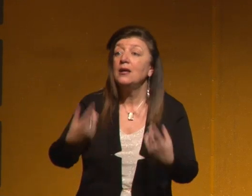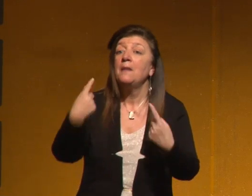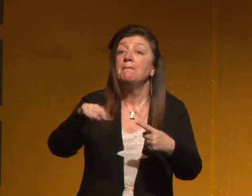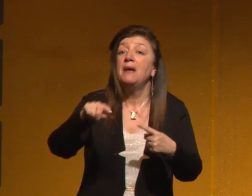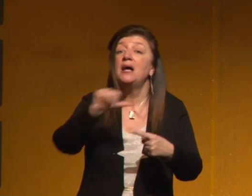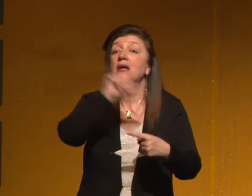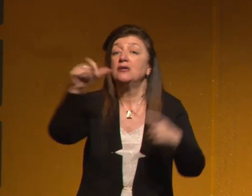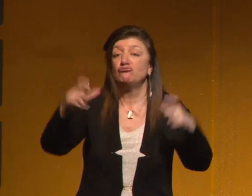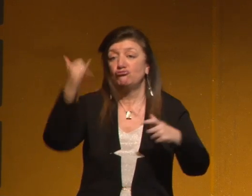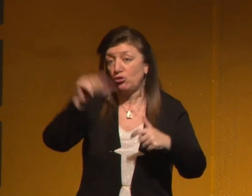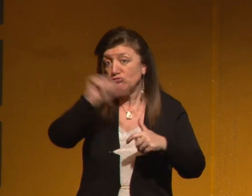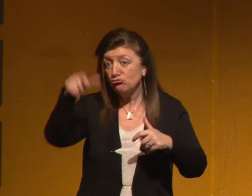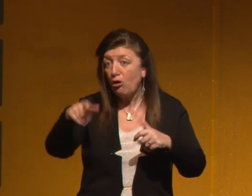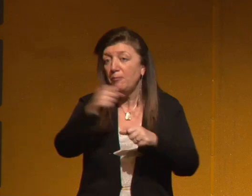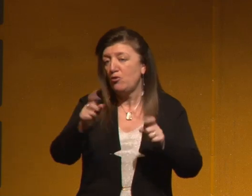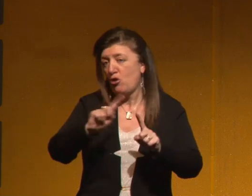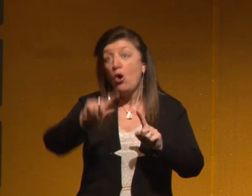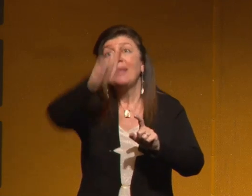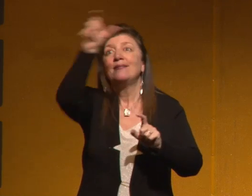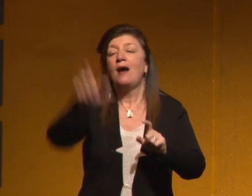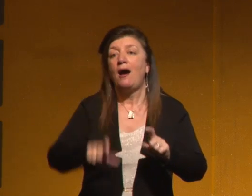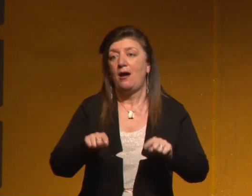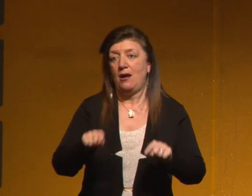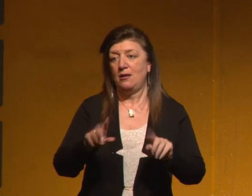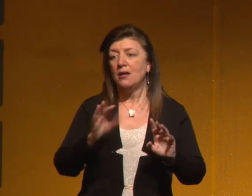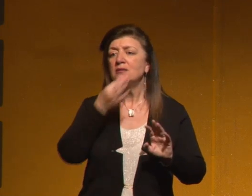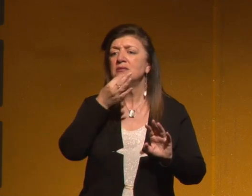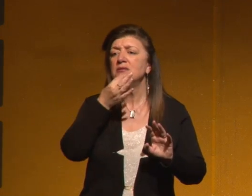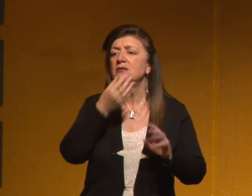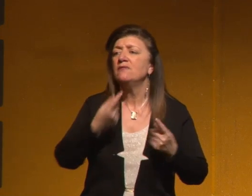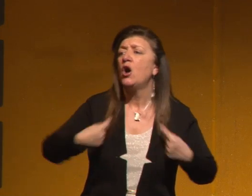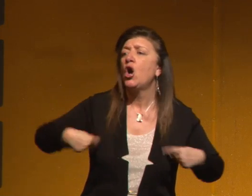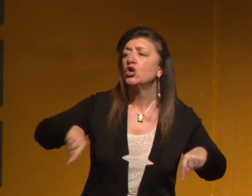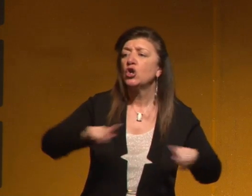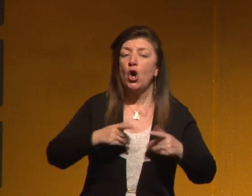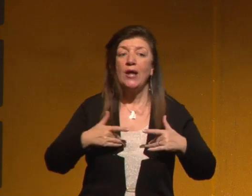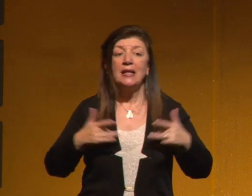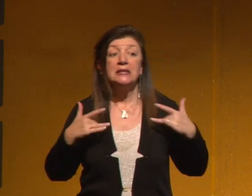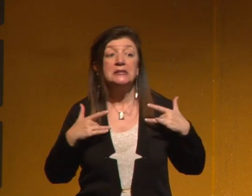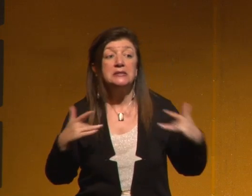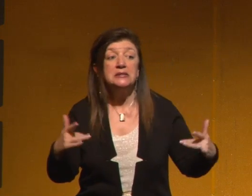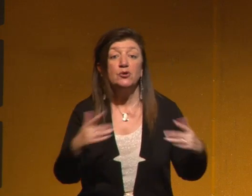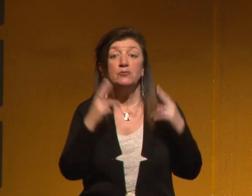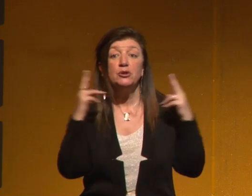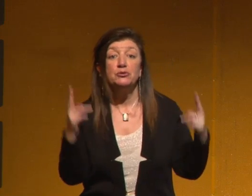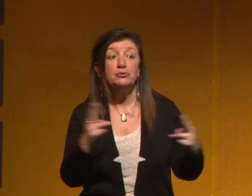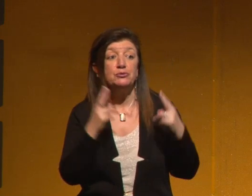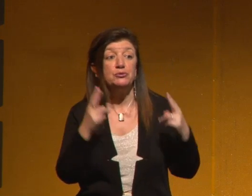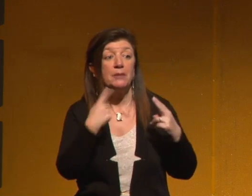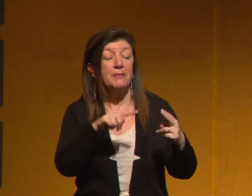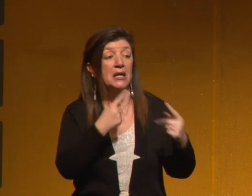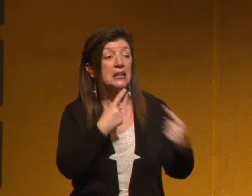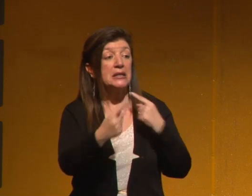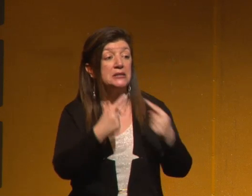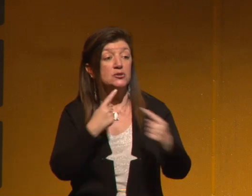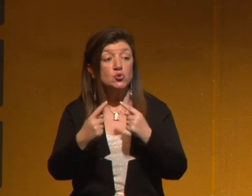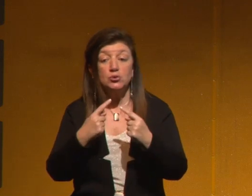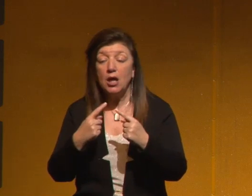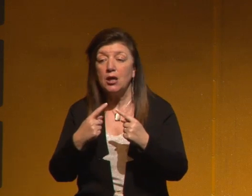piemonte quindi come possiamo non essere disponibili a discutere la possibilità